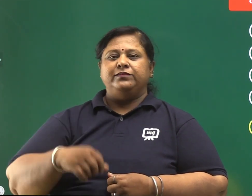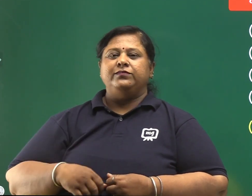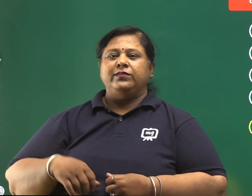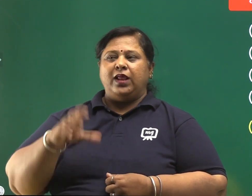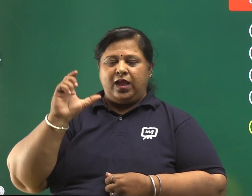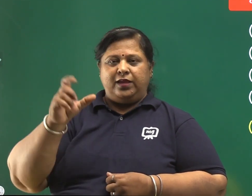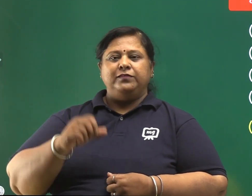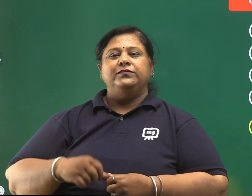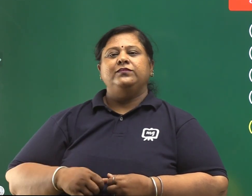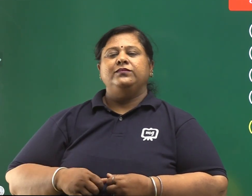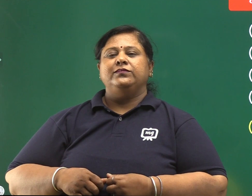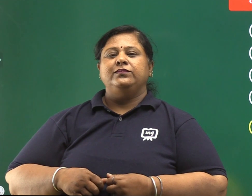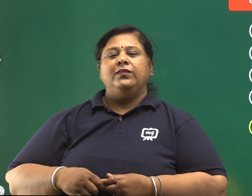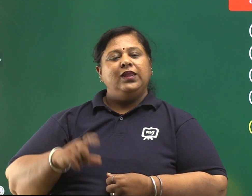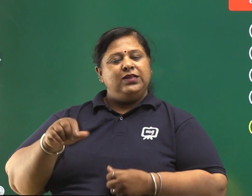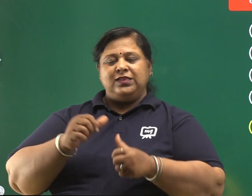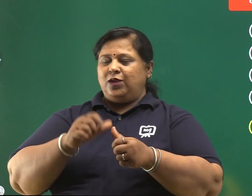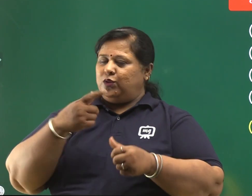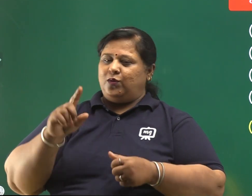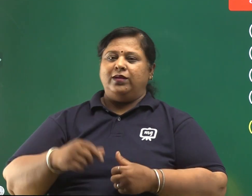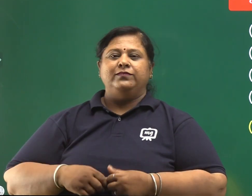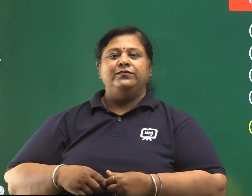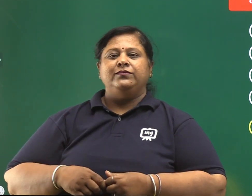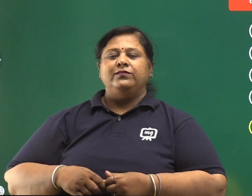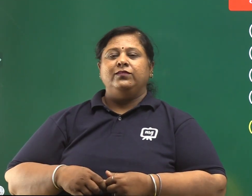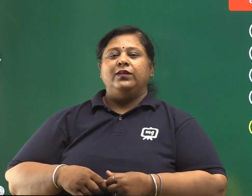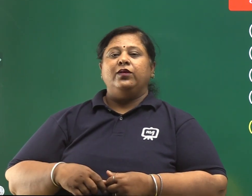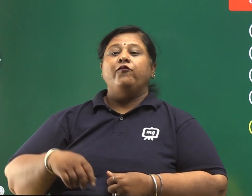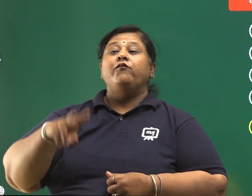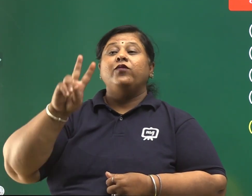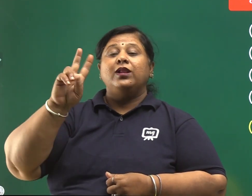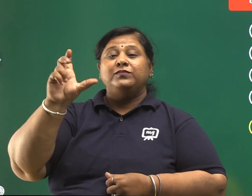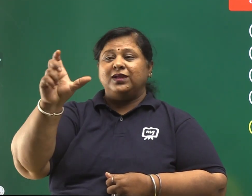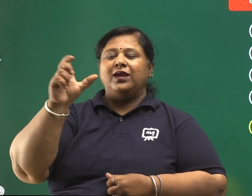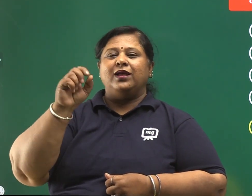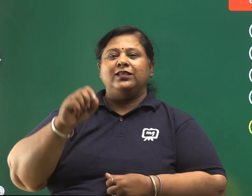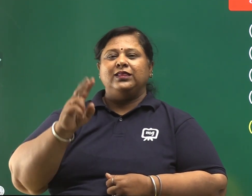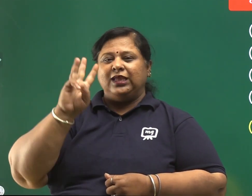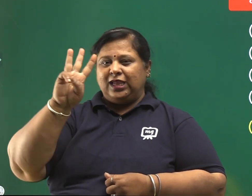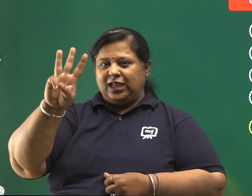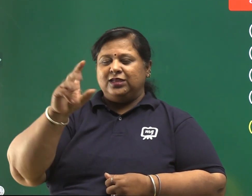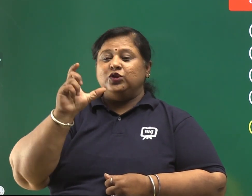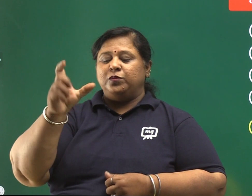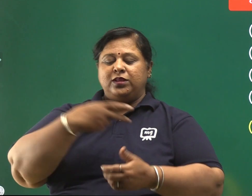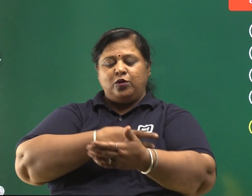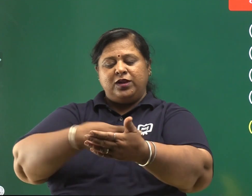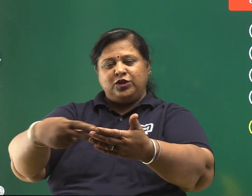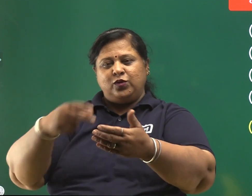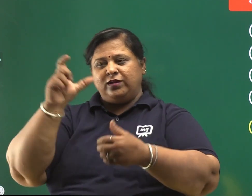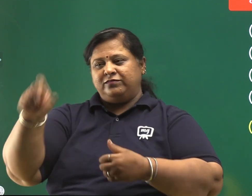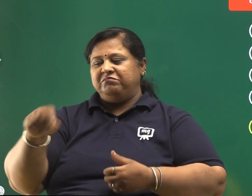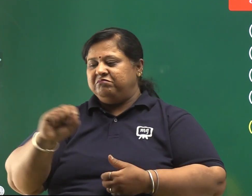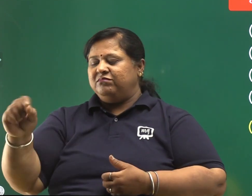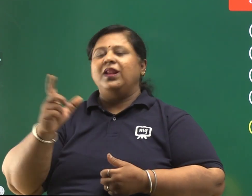विकल्प रहीम। तो सही उत्तर होगा विकल्प संख्या 3, सुभद्रा कुमारी चौहान।